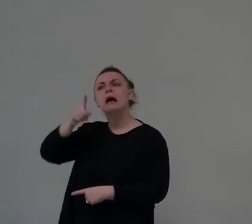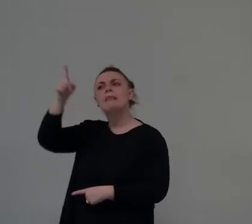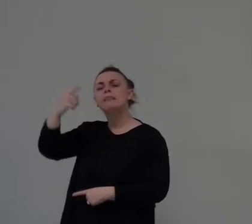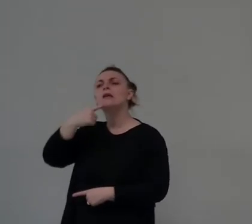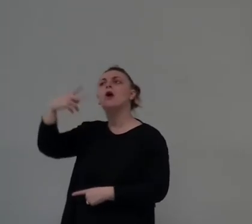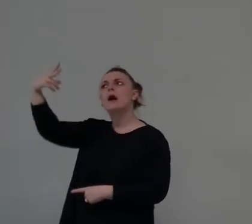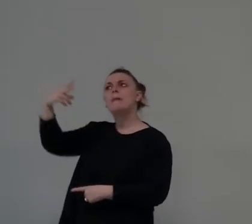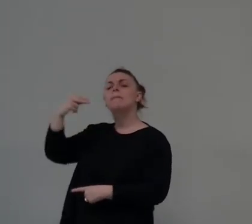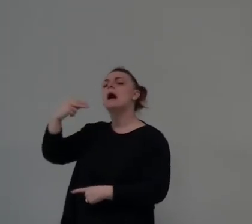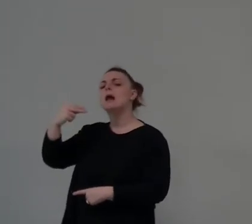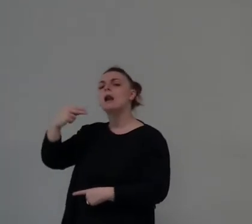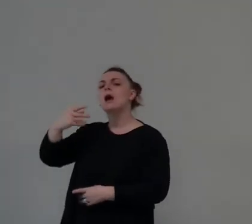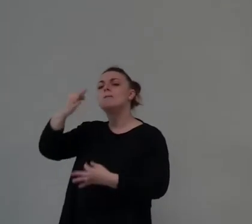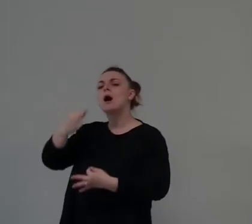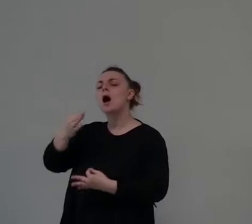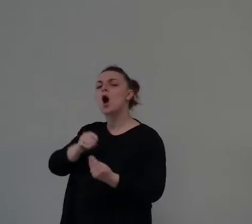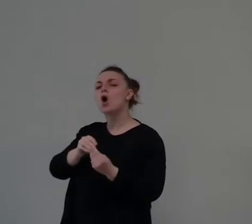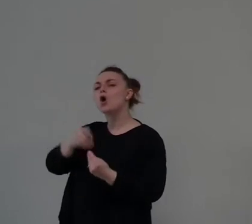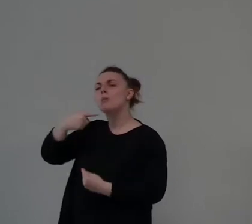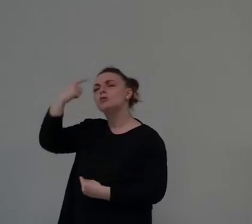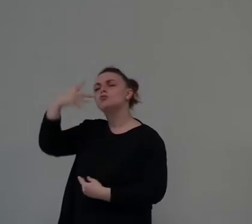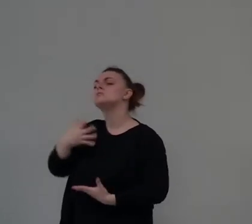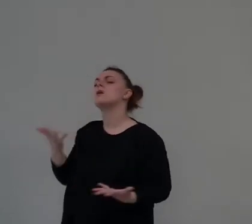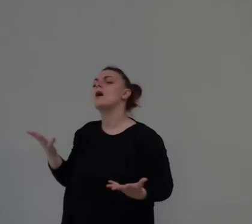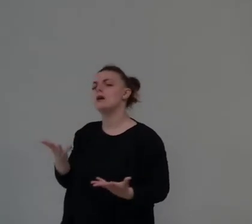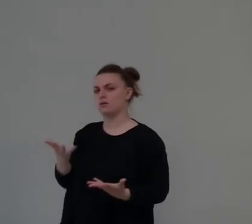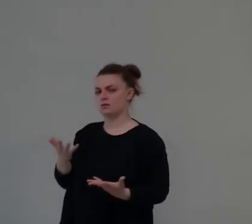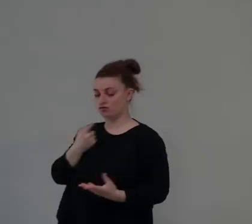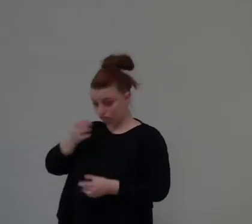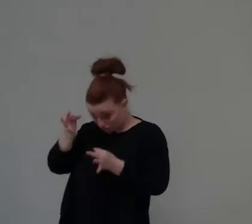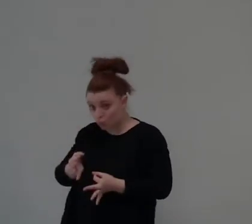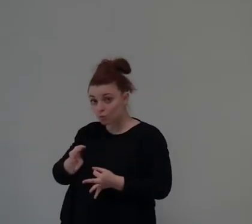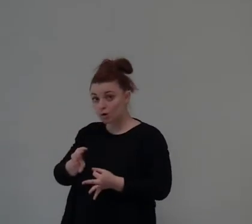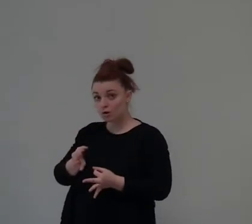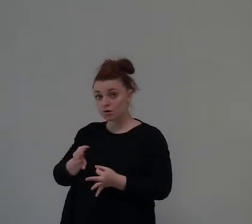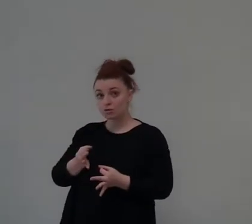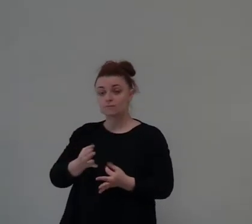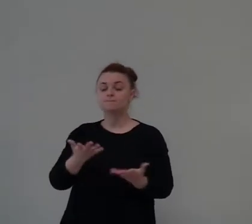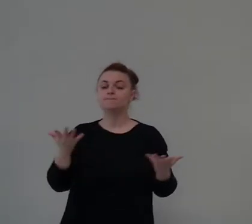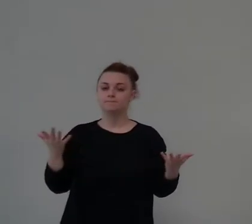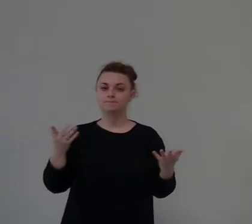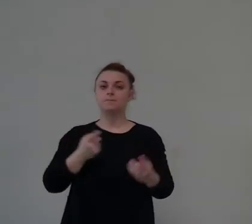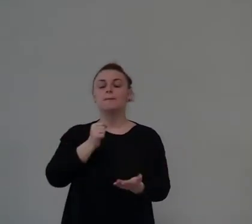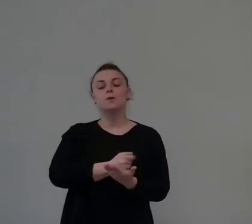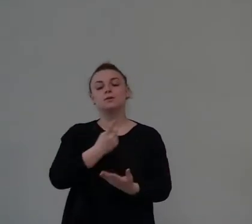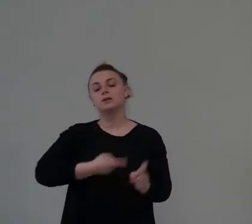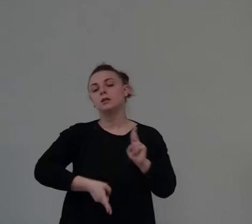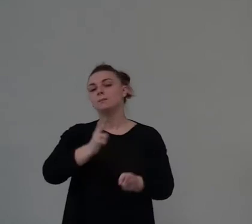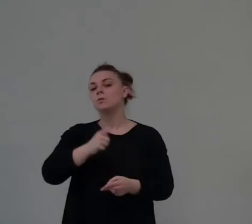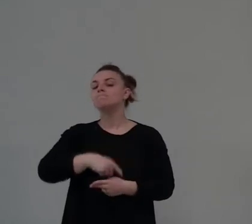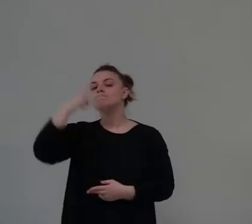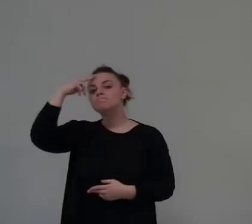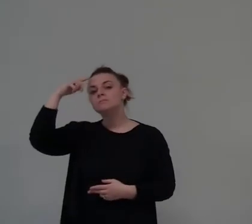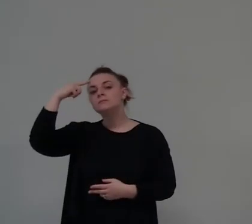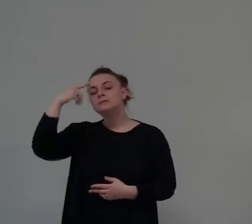Cosa ti sta dicendo Dio in questo momento è importante, ma il più importante è di sapere come, se è Dio